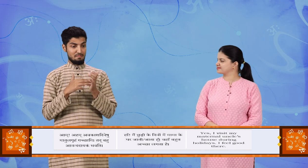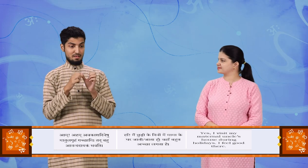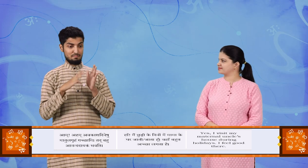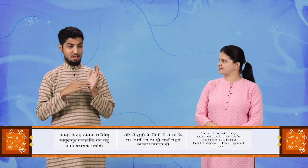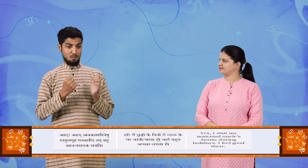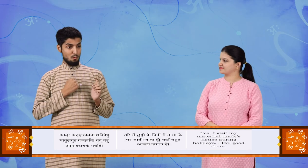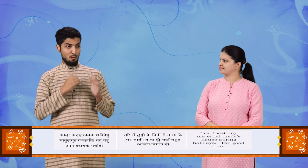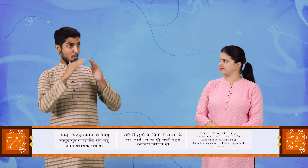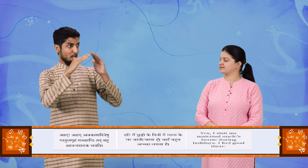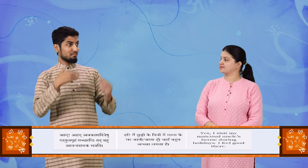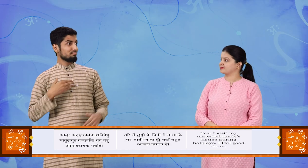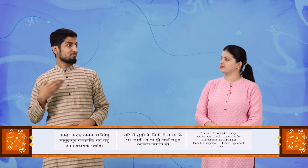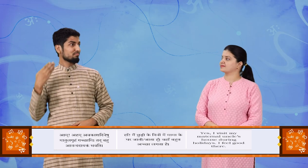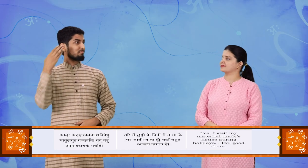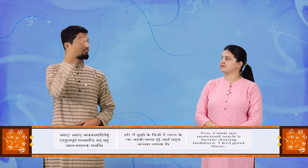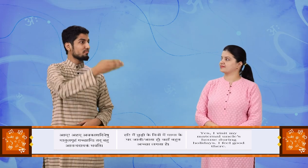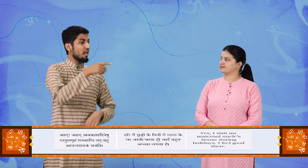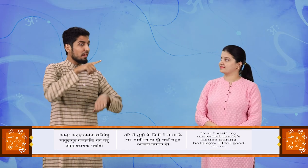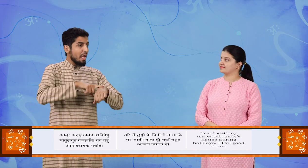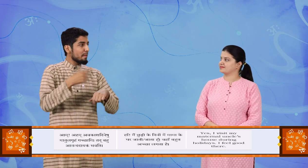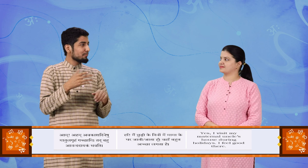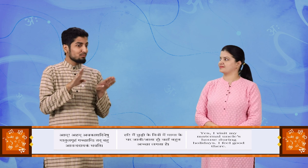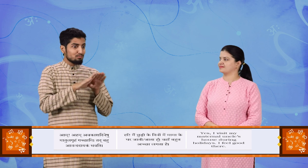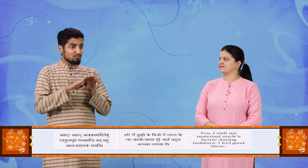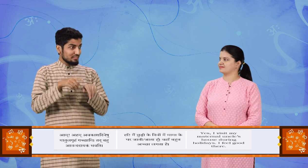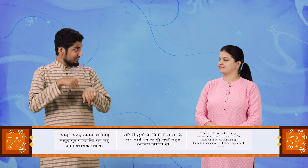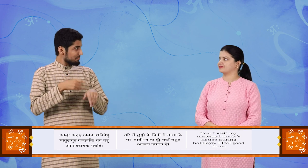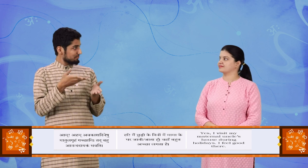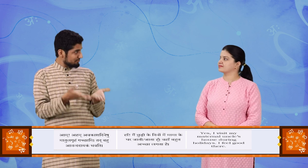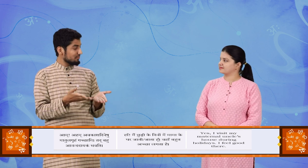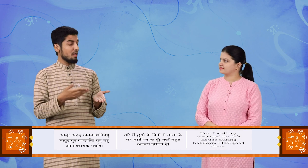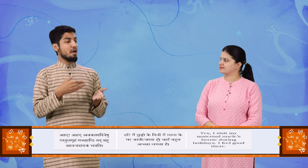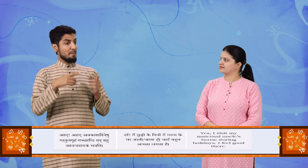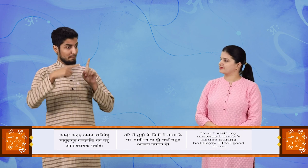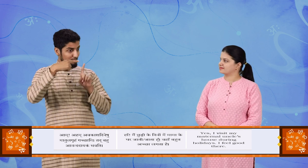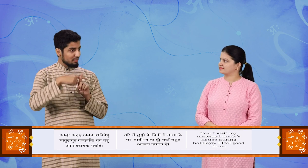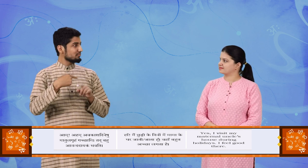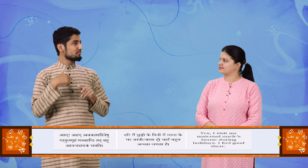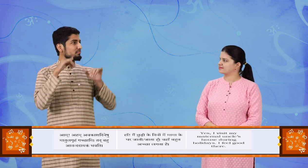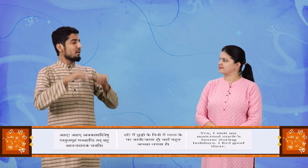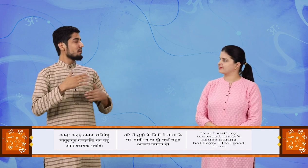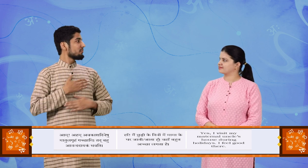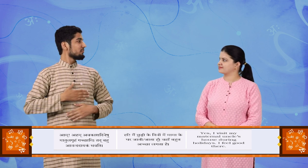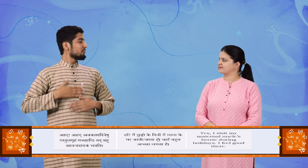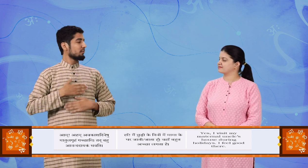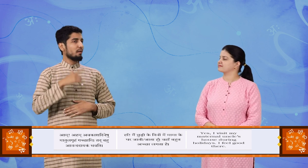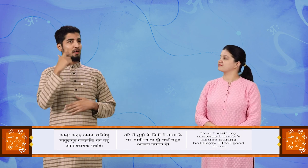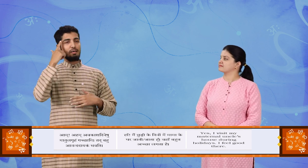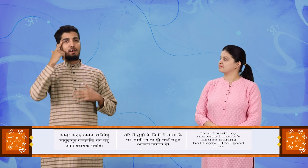फहम अवकाश दिनेश कुमार अतुल अग्नि हम गच्छामि तप बहु आनंददायक